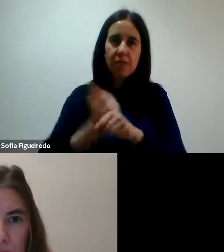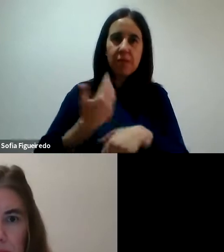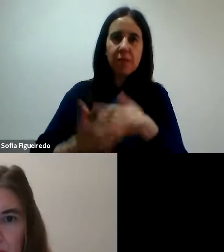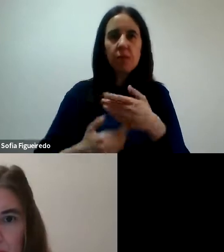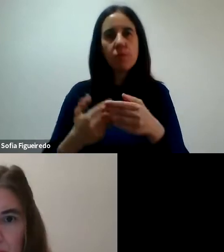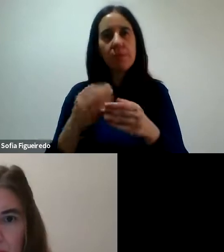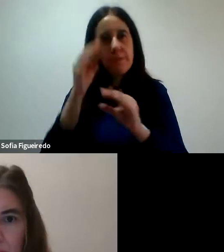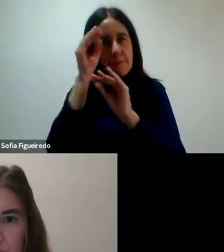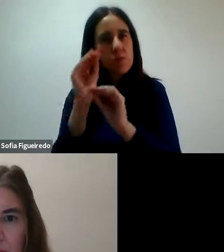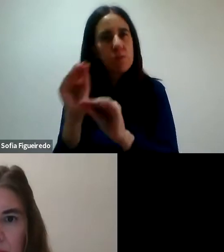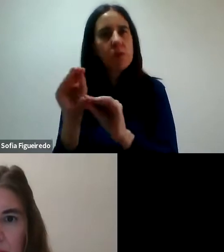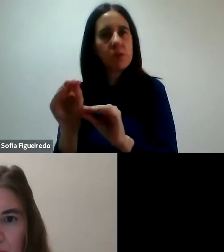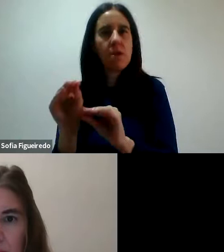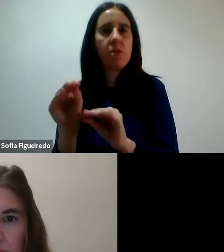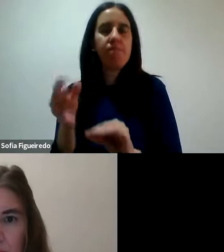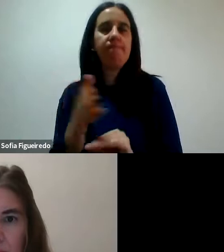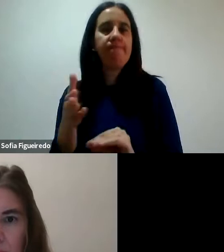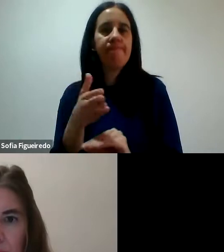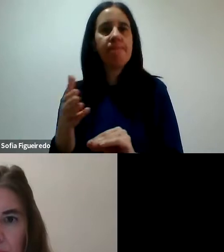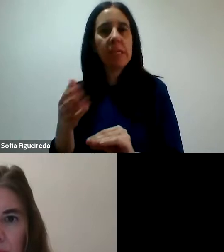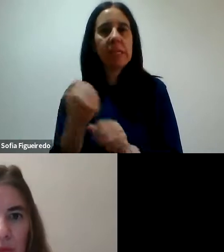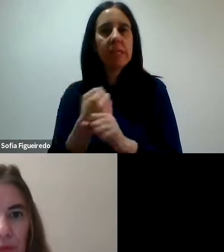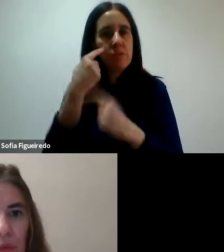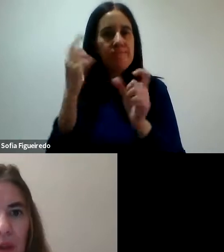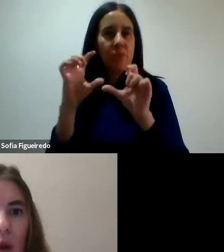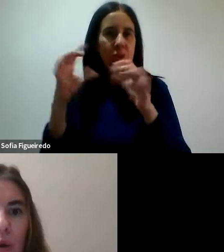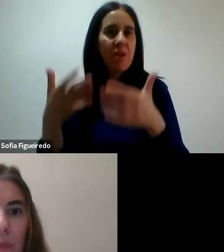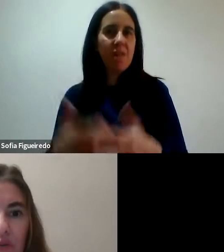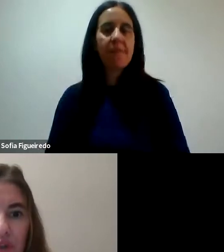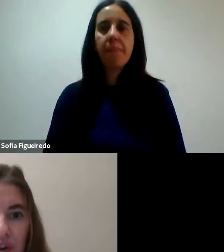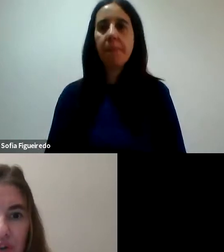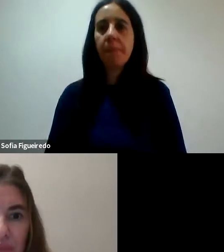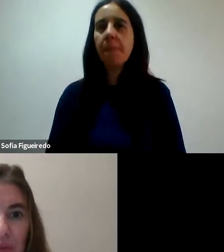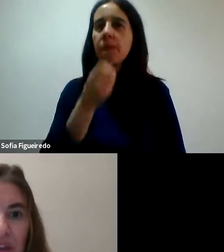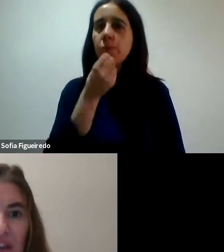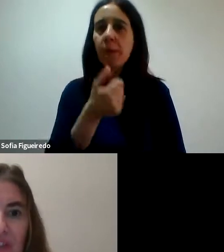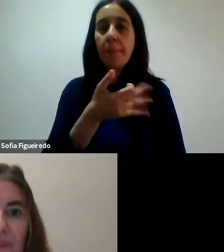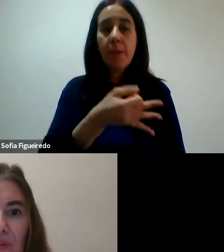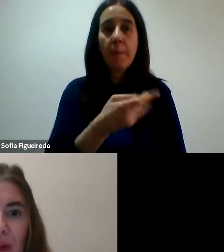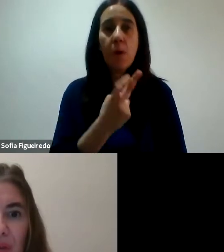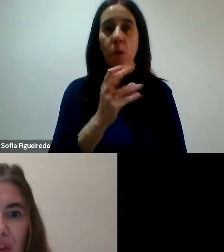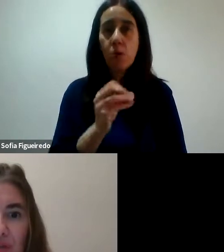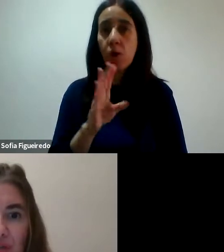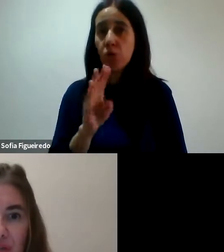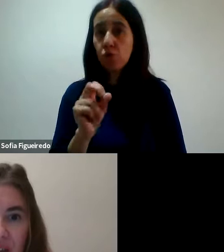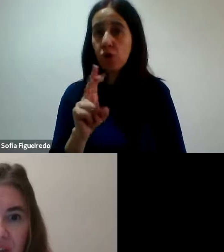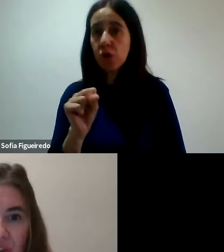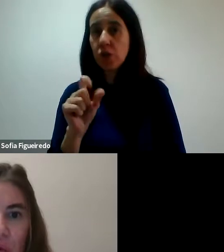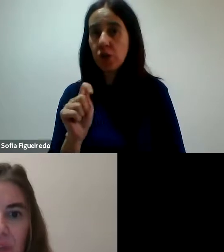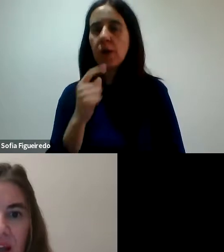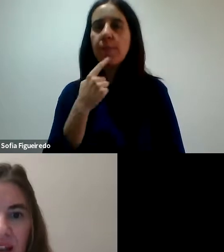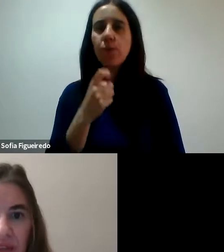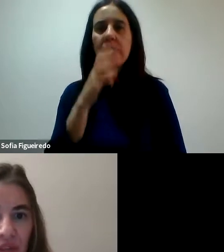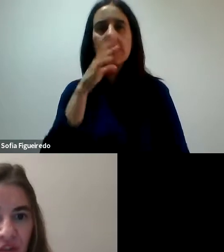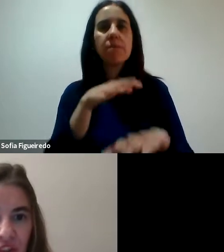formação nesta disponibilização de serviços online. Bem, o Paulo Jorge pergunta: quem está habituado a redes sociais,